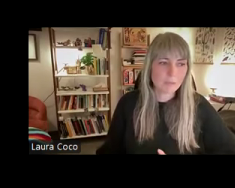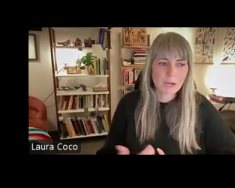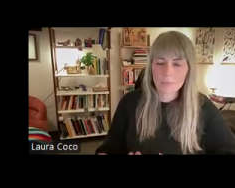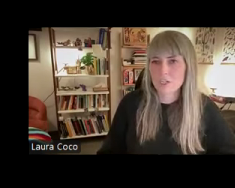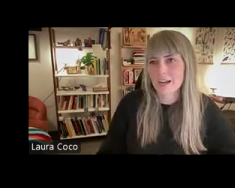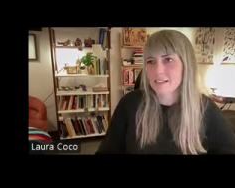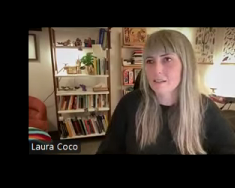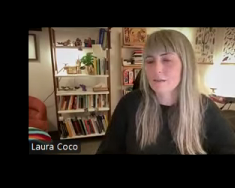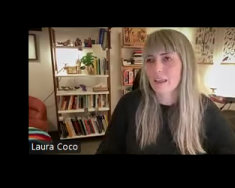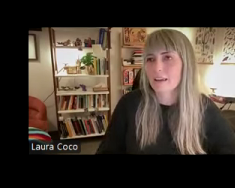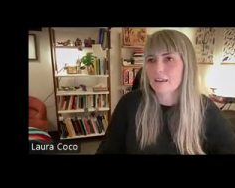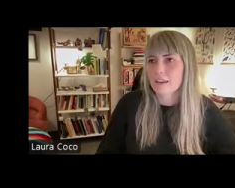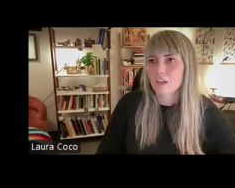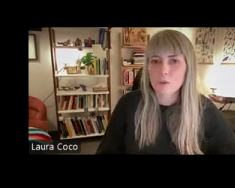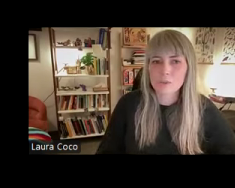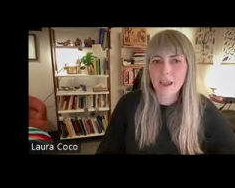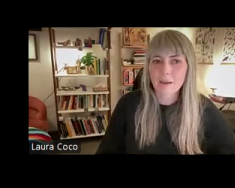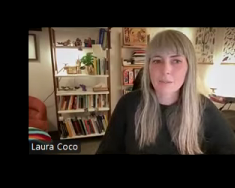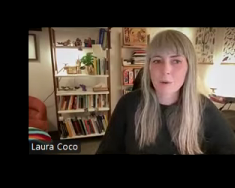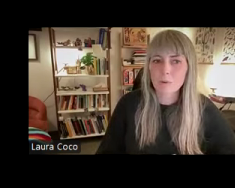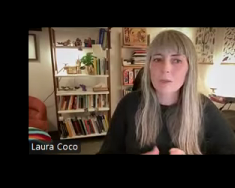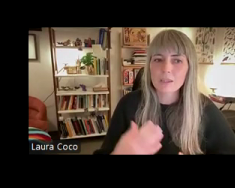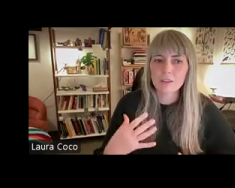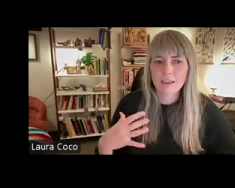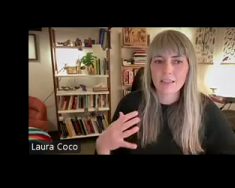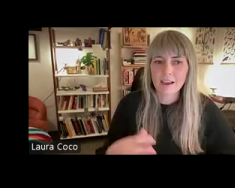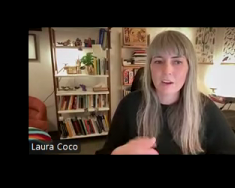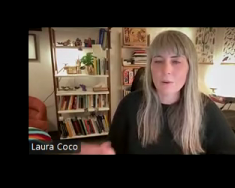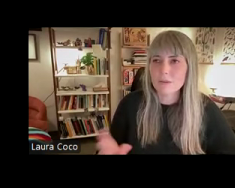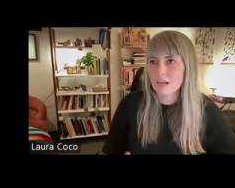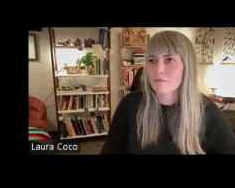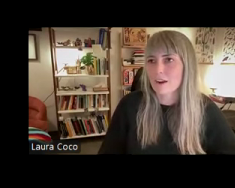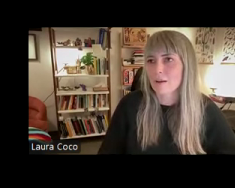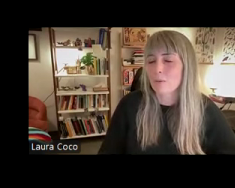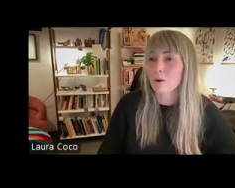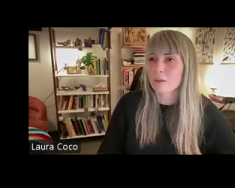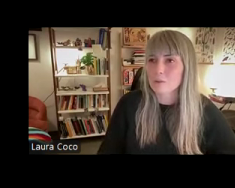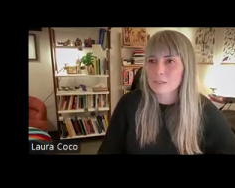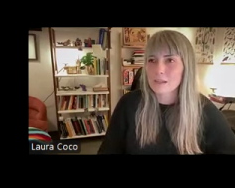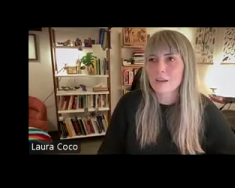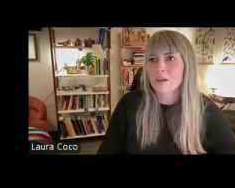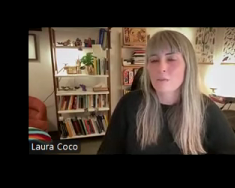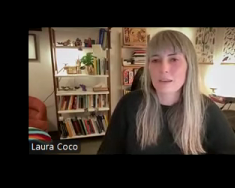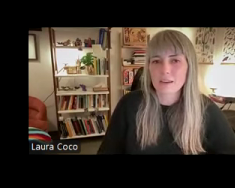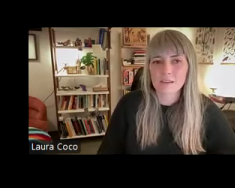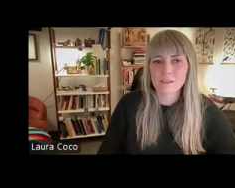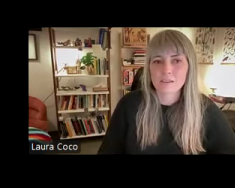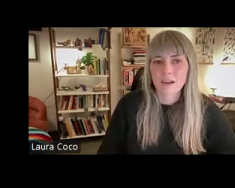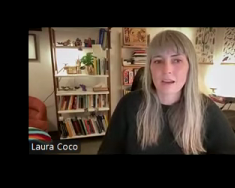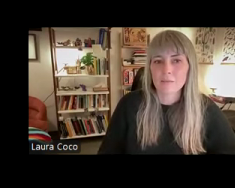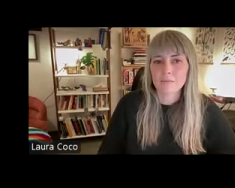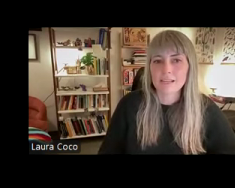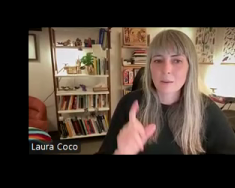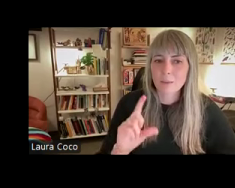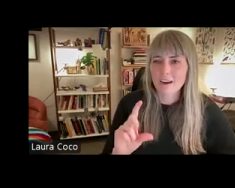quizás significa que parte de equipo quizás está mejor en ciertos diferentes tipos de equipo, pero estamos viendo esa